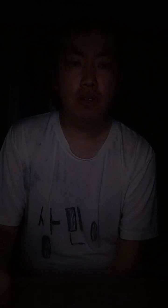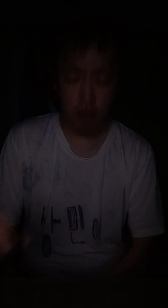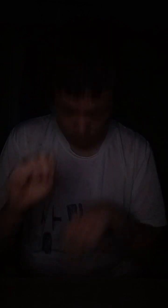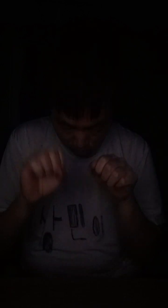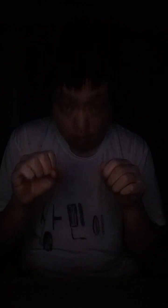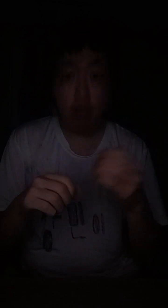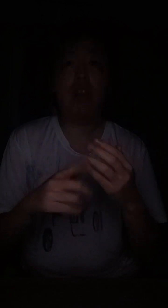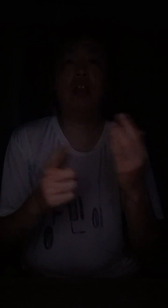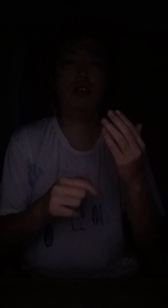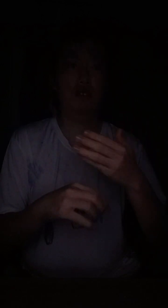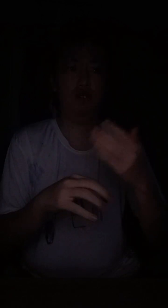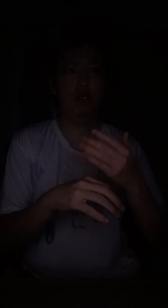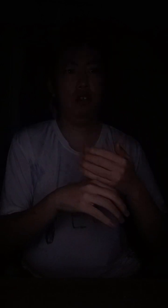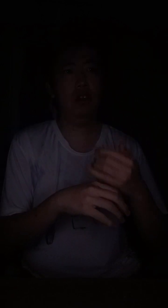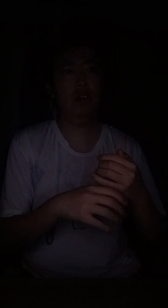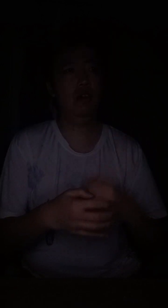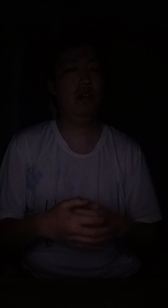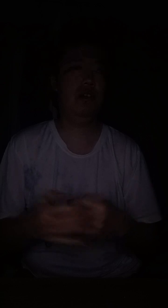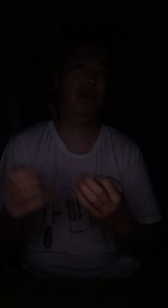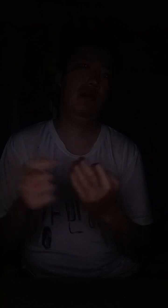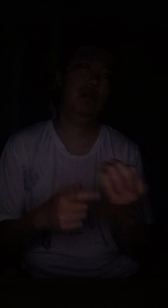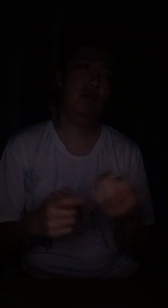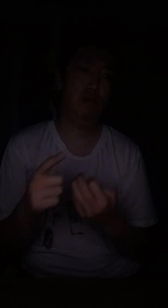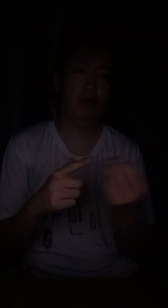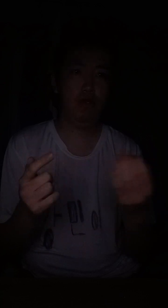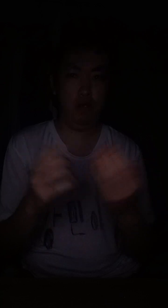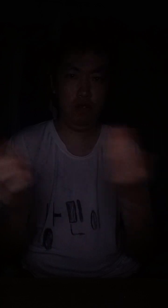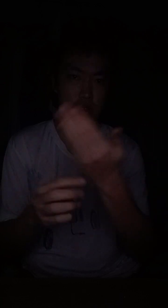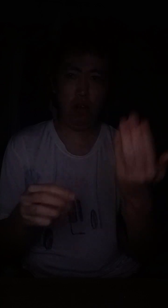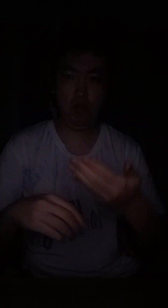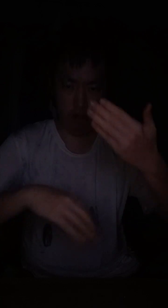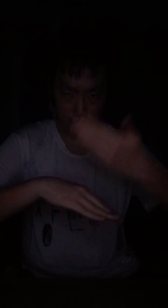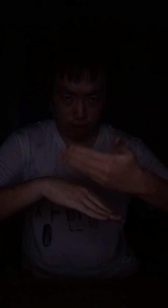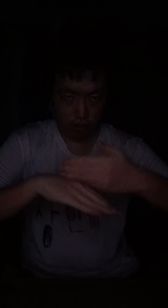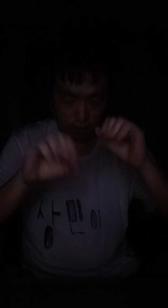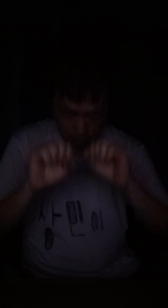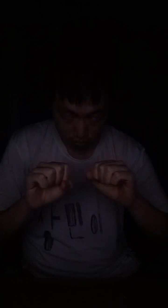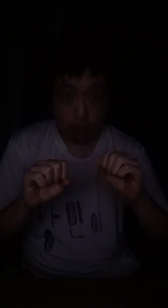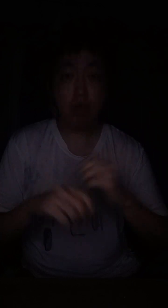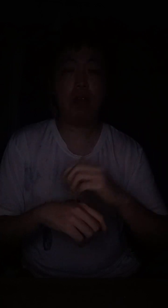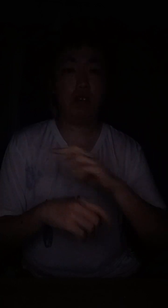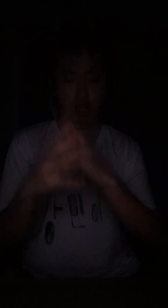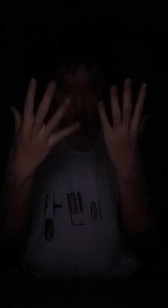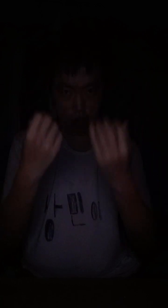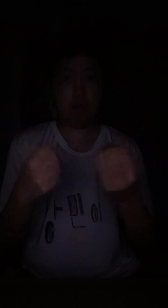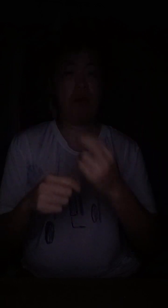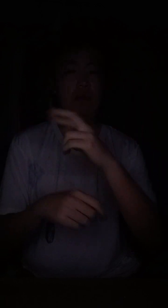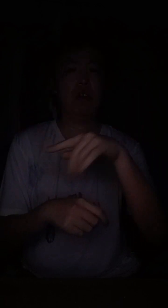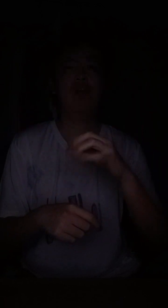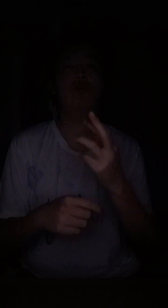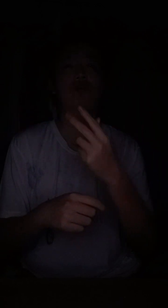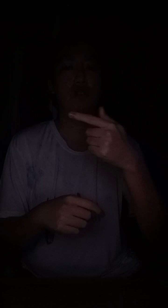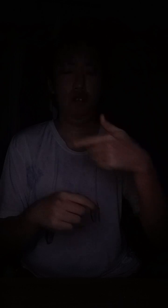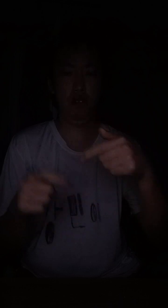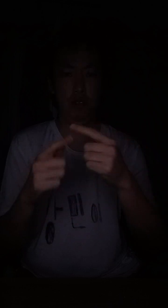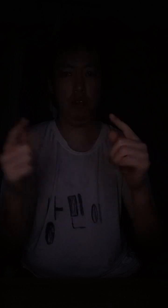안녕하세요. 뉴스룸 앵커 최재원입니다. JTBC 뉴스룸을 시청해주신 여러분 고맙습니다. 더 많은 소식은 JTBC 뉴스 채널에서